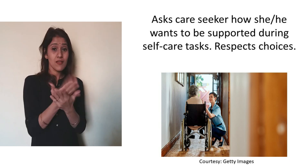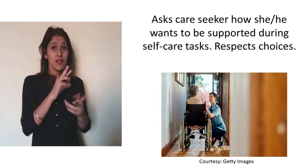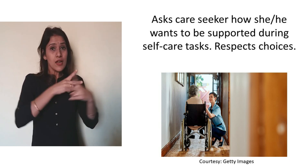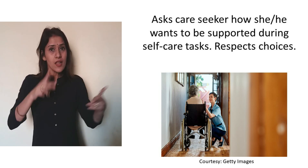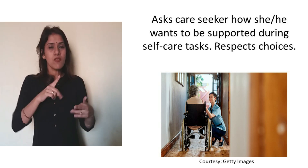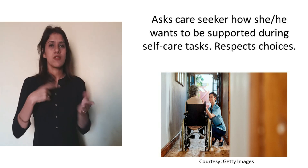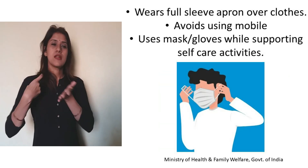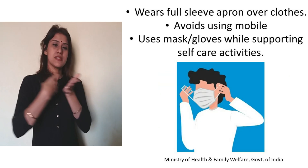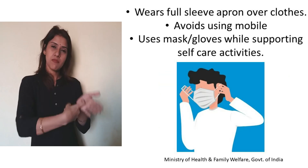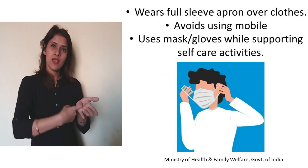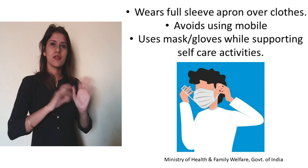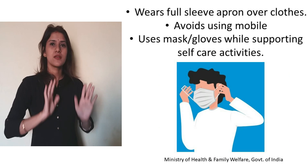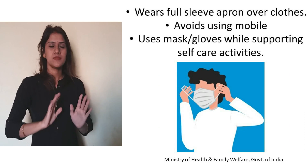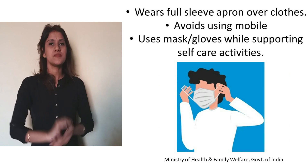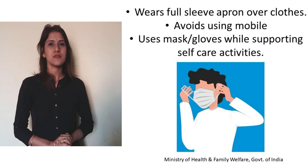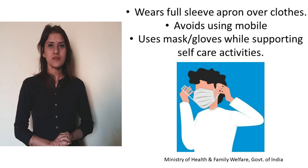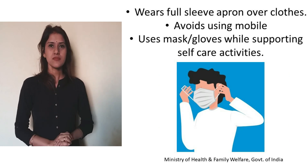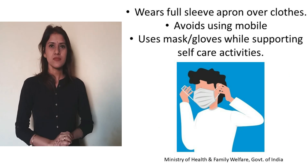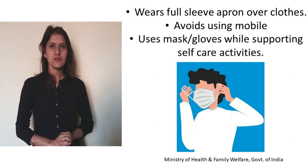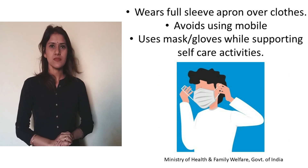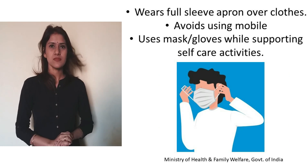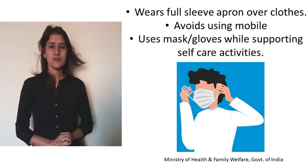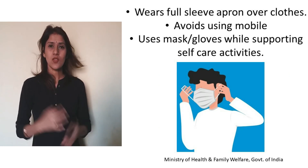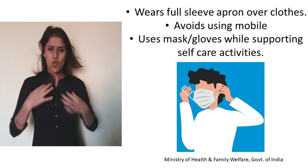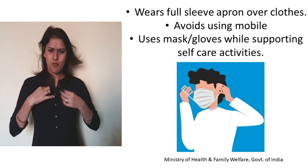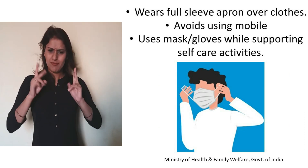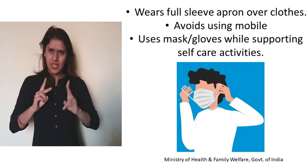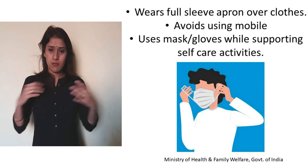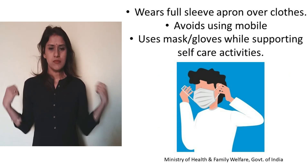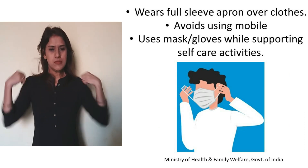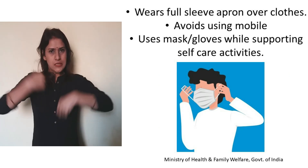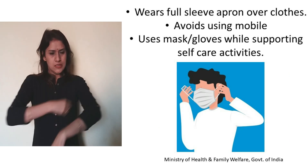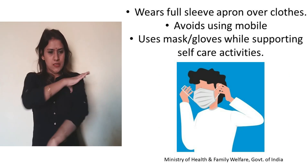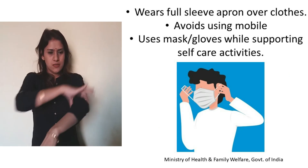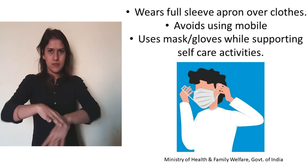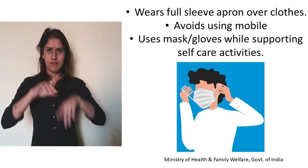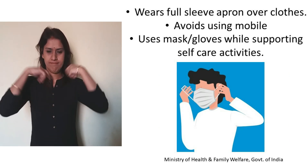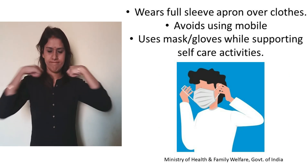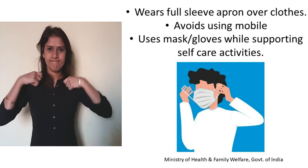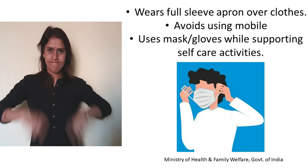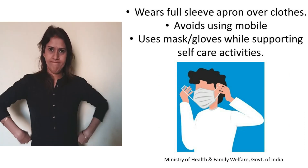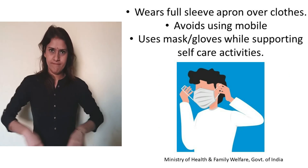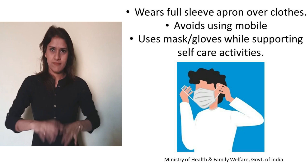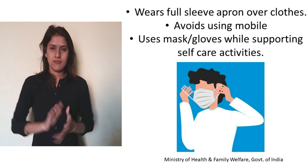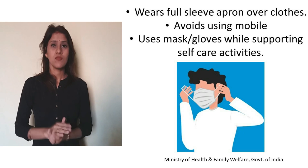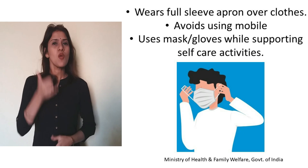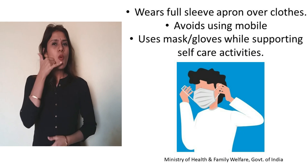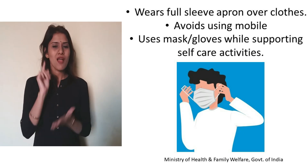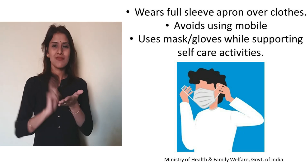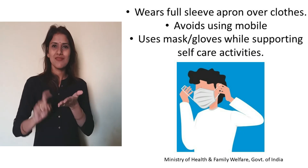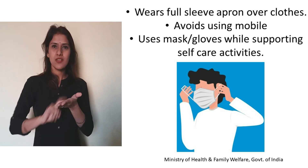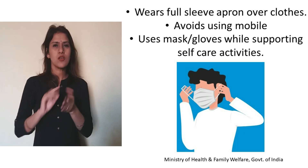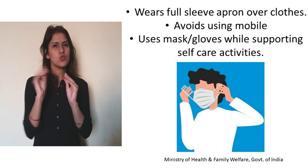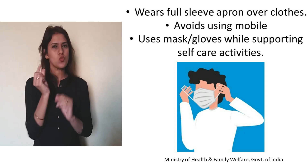सुझावों का सम्मान करें। कपड़ों के ऊपर ही पूरी बांह का एप्रन पहने। मोबाइल का प्रयोग कम